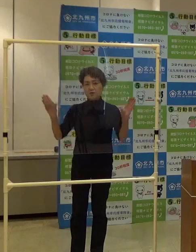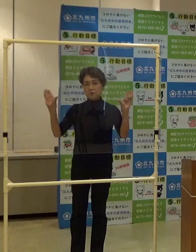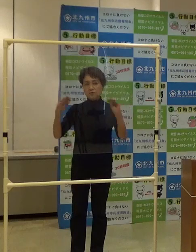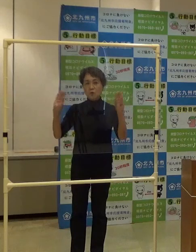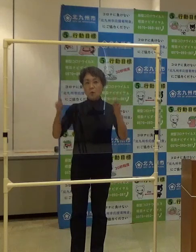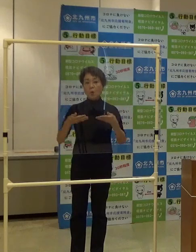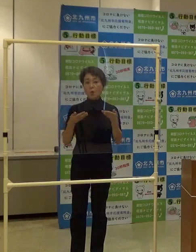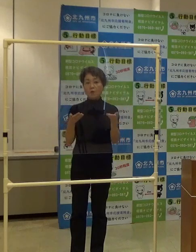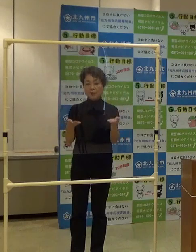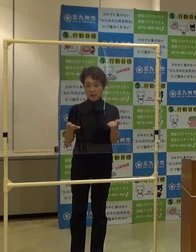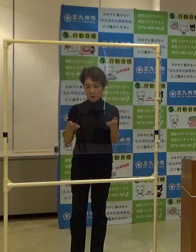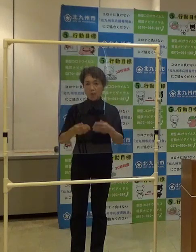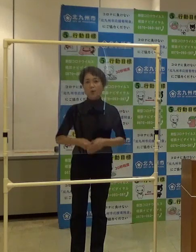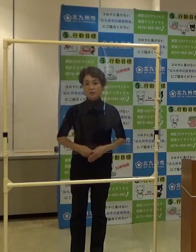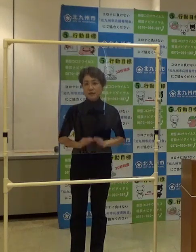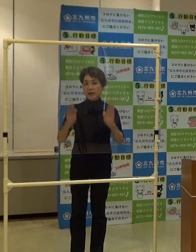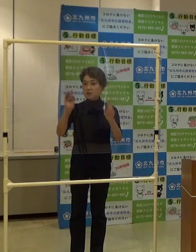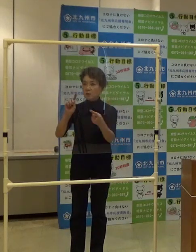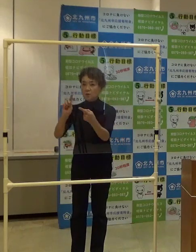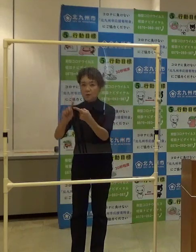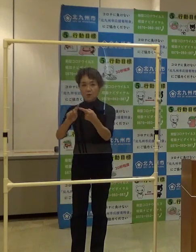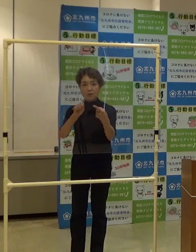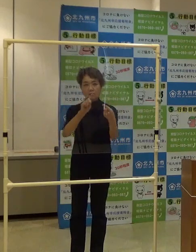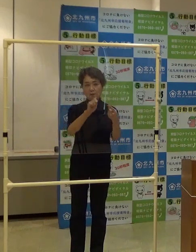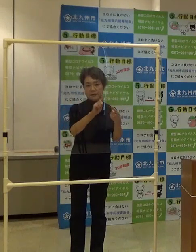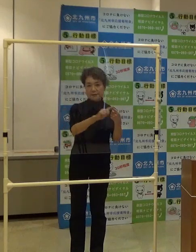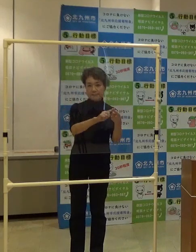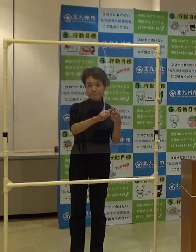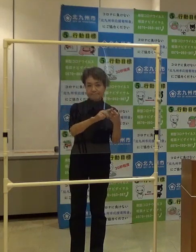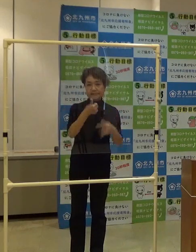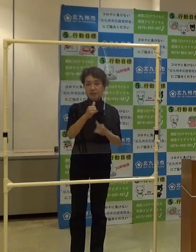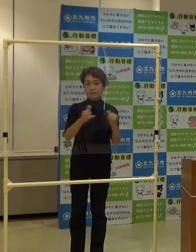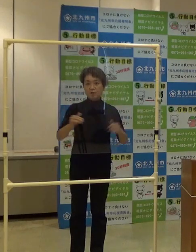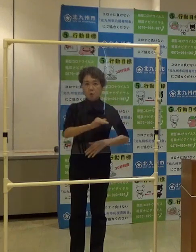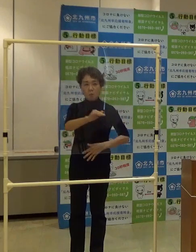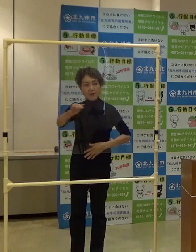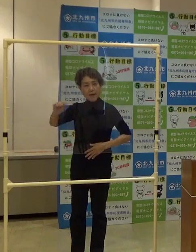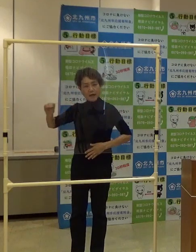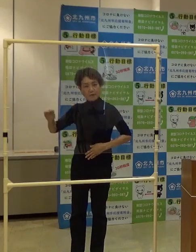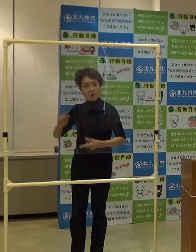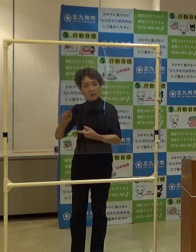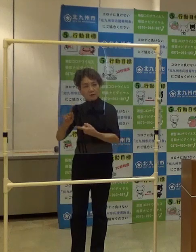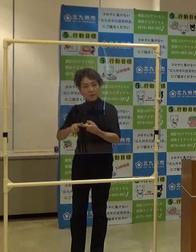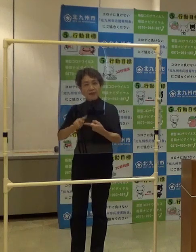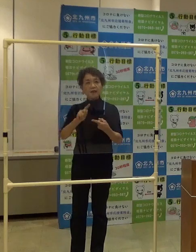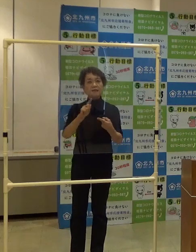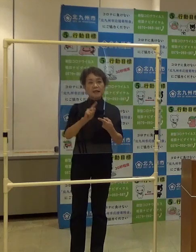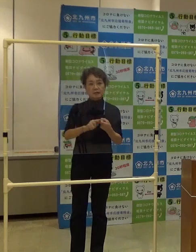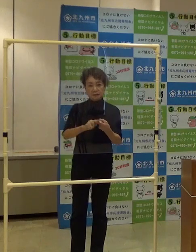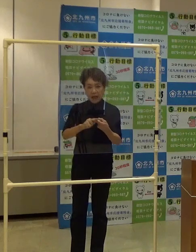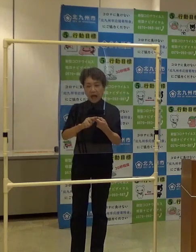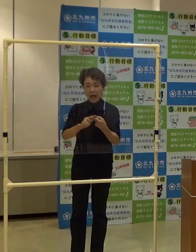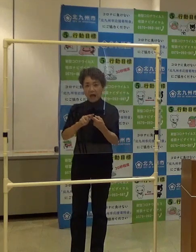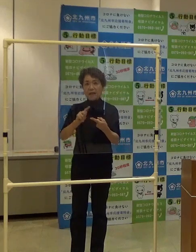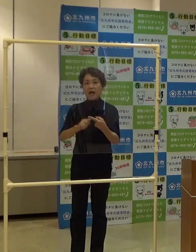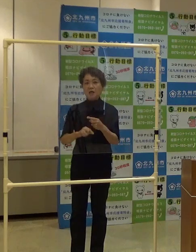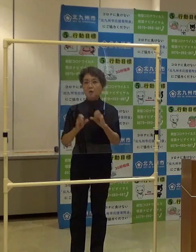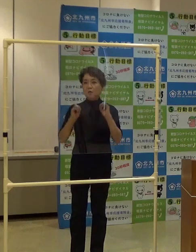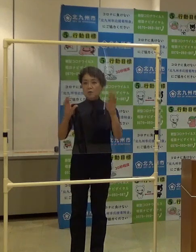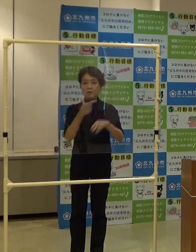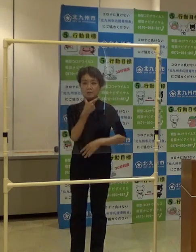供いたしまして、状況に応じた市民の皆様の適切な対応を呼びかけていきたいと考えます